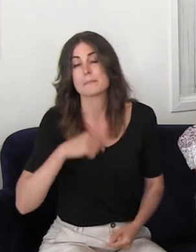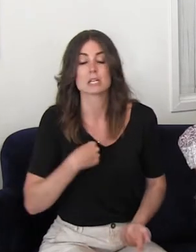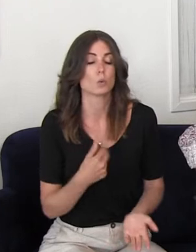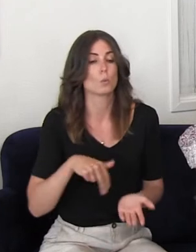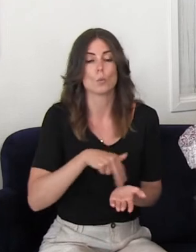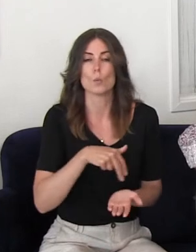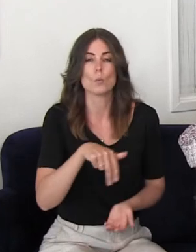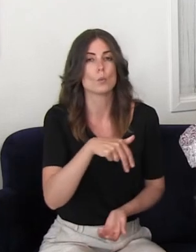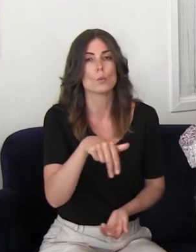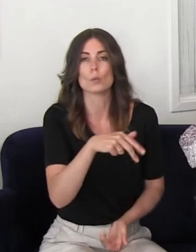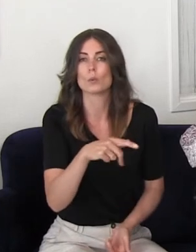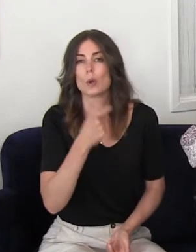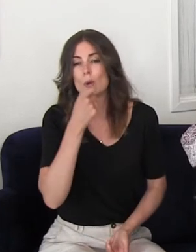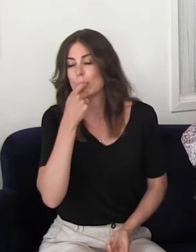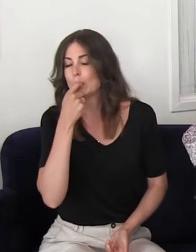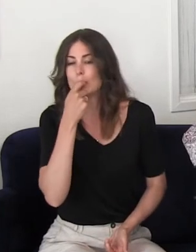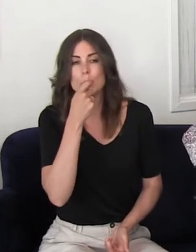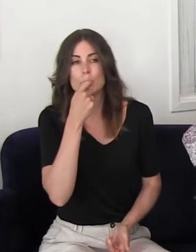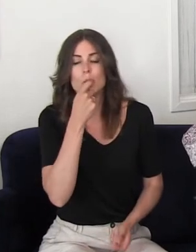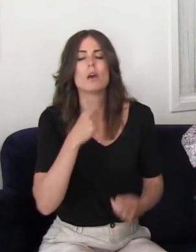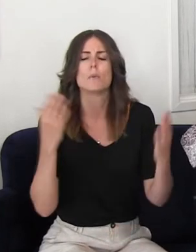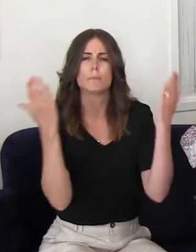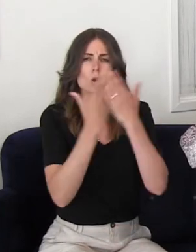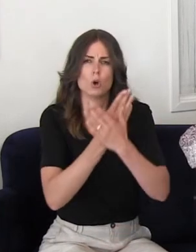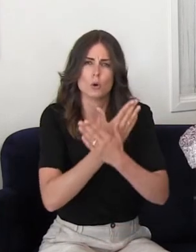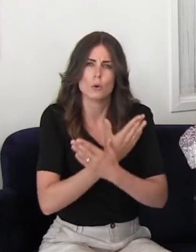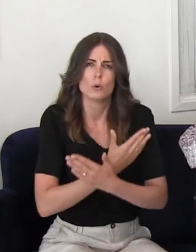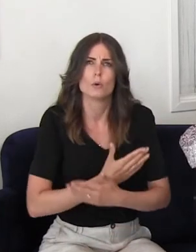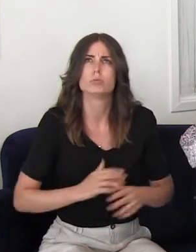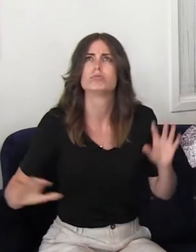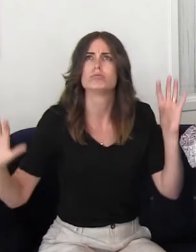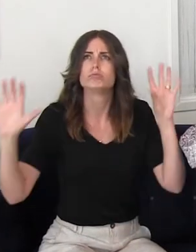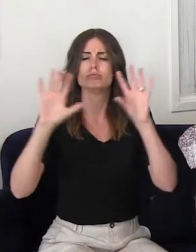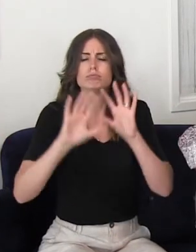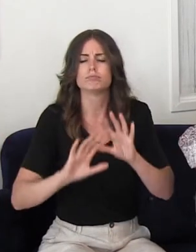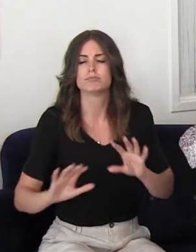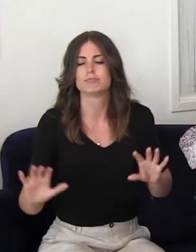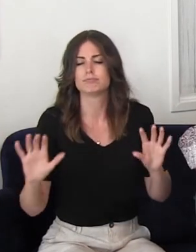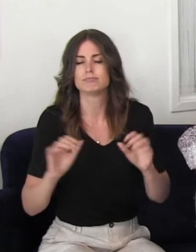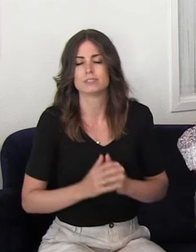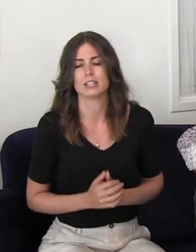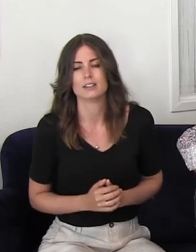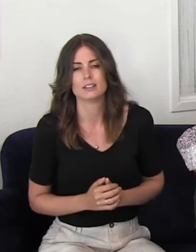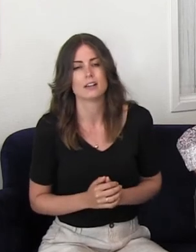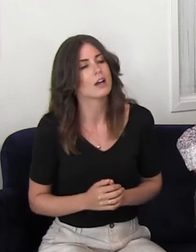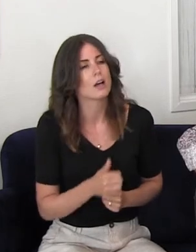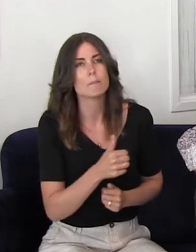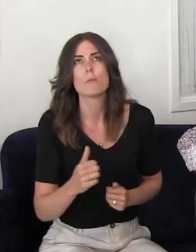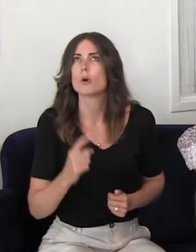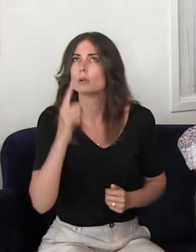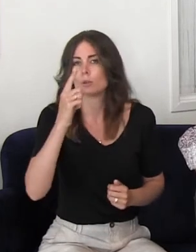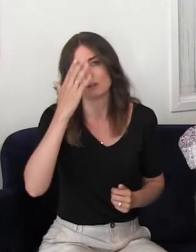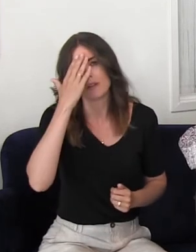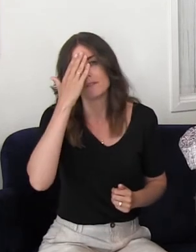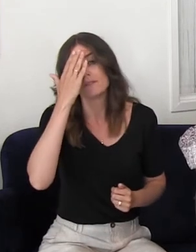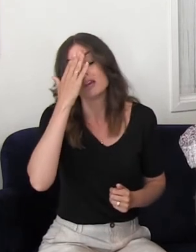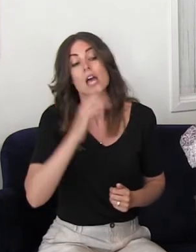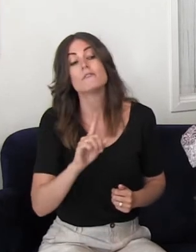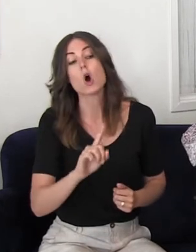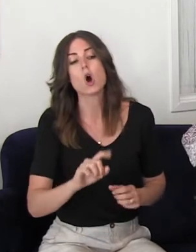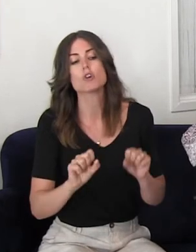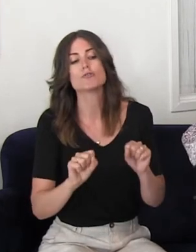Visslande på vägen någonstans. Det är mörkt och det är natt. Vår herre, ingen